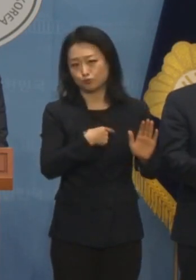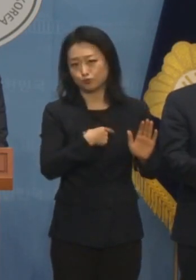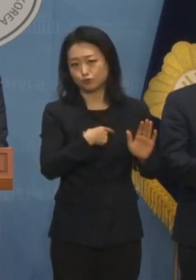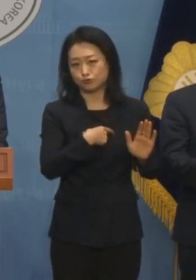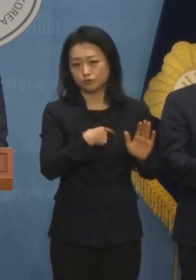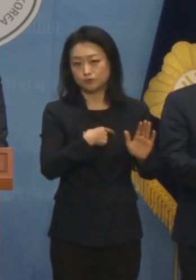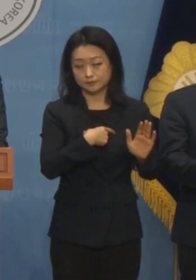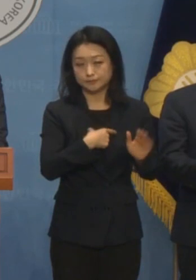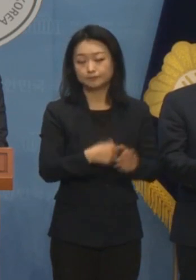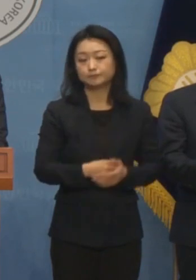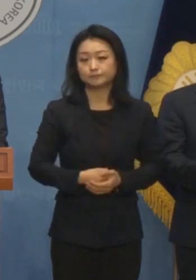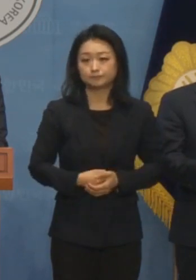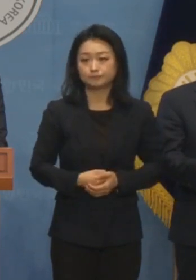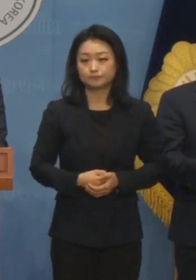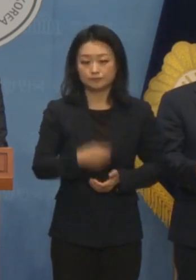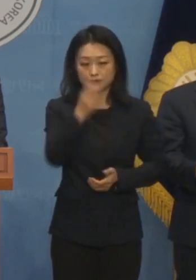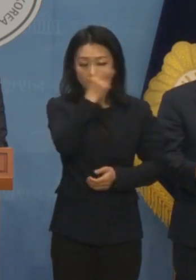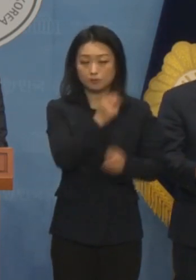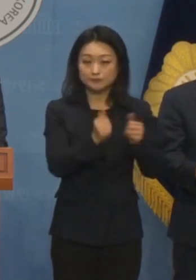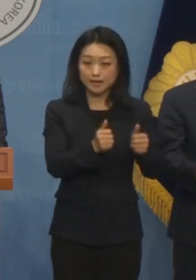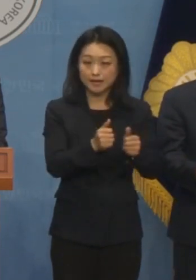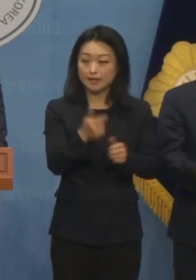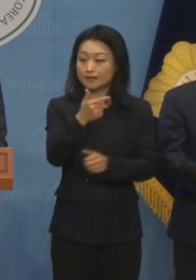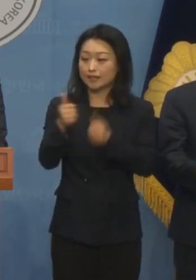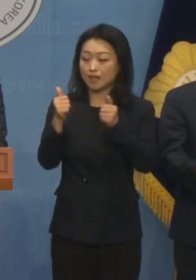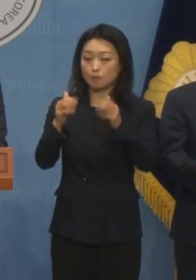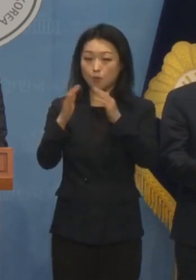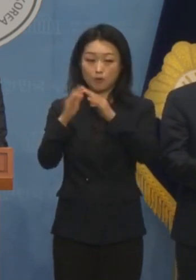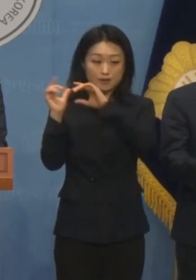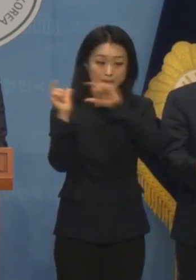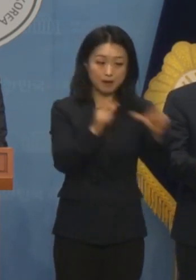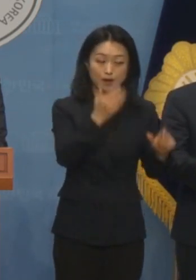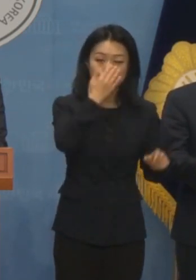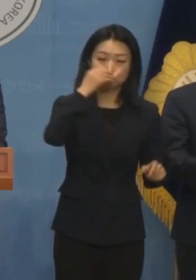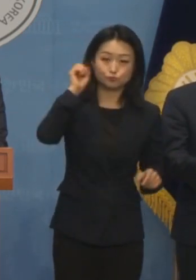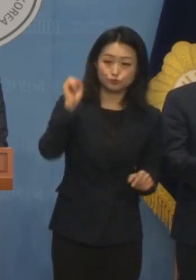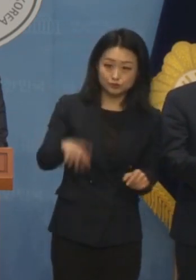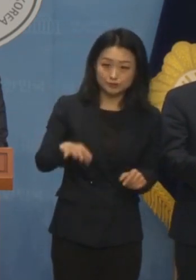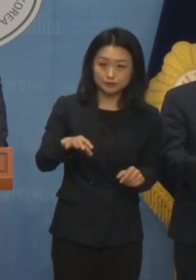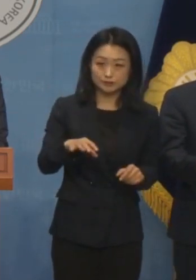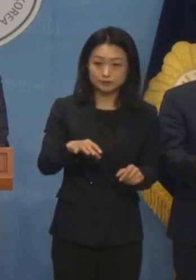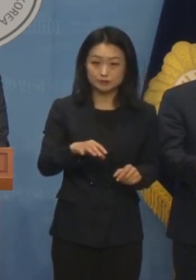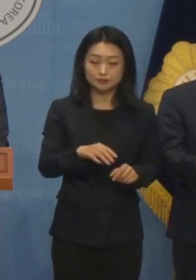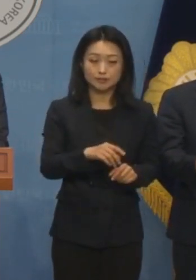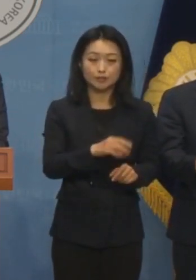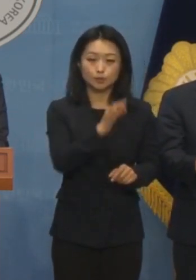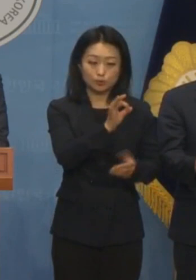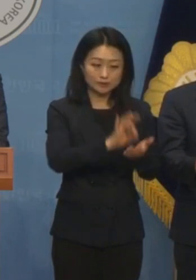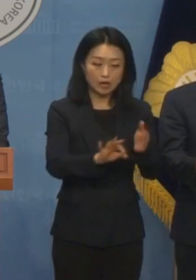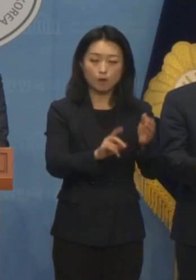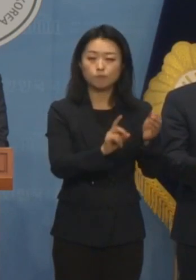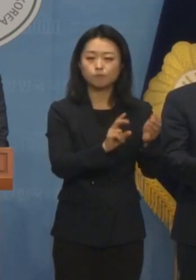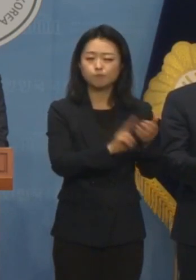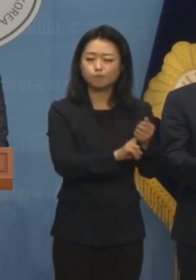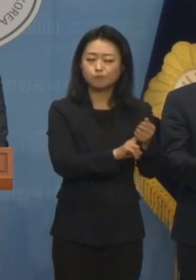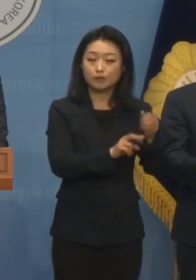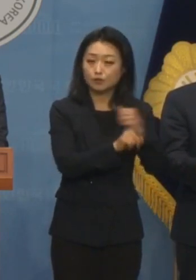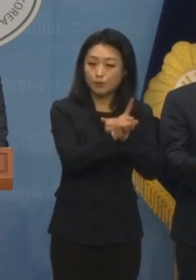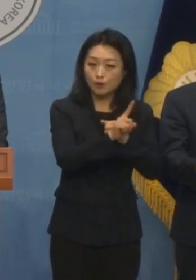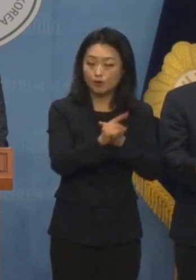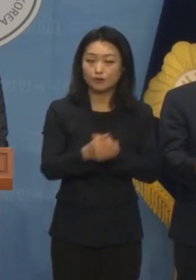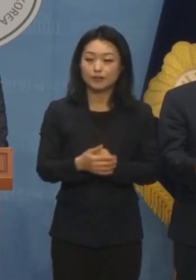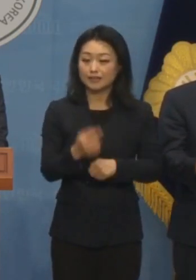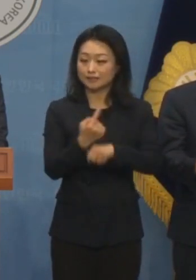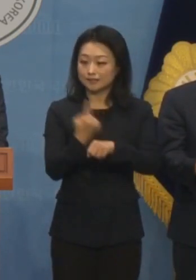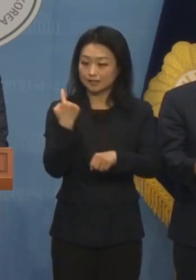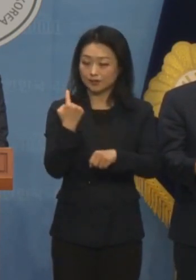버티고 있습니다. 검찰이 대법원의 판결마저도 무시하면서까지 버티는 이유는 작년 시민단체와